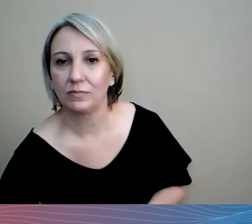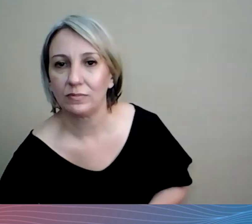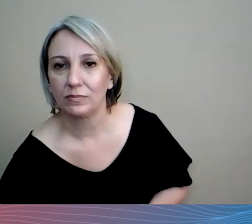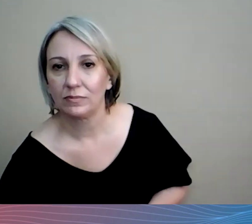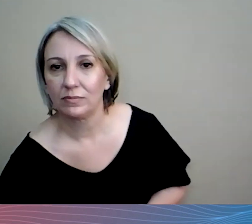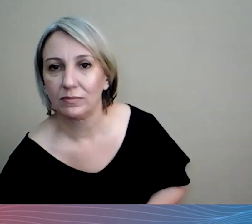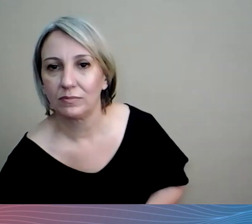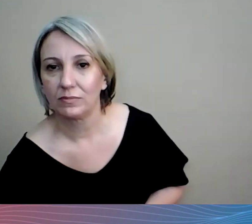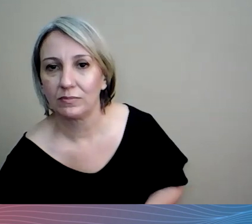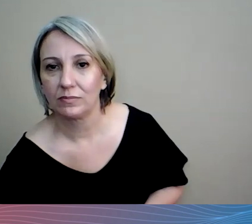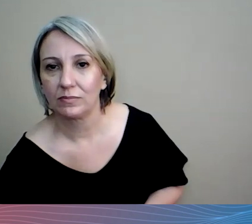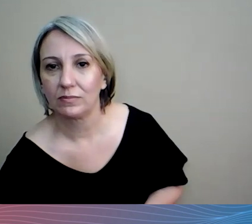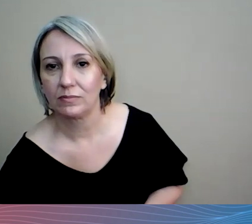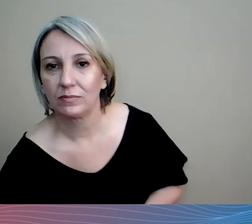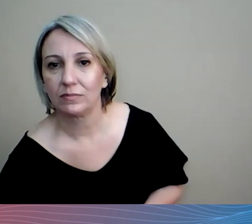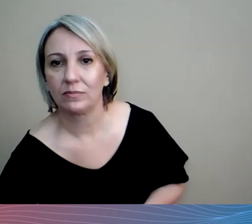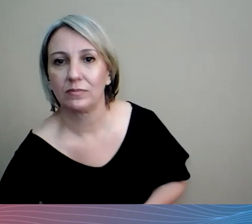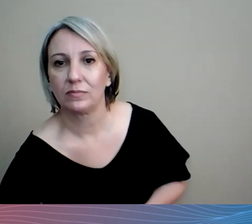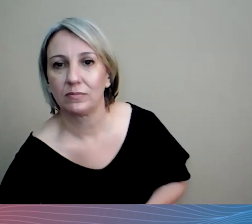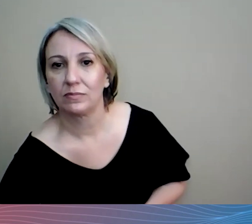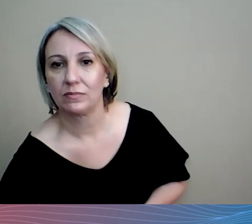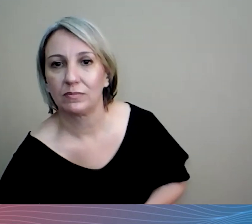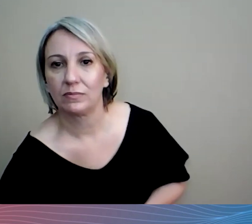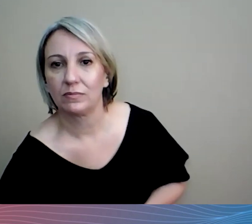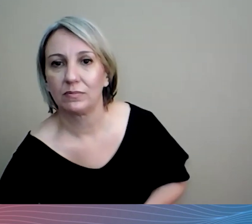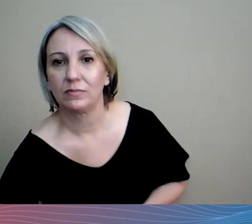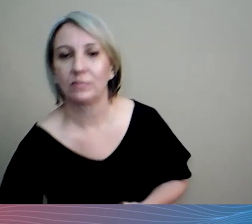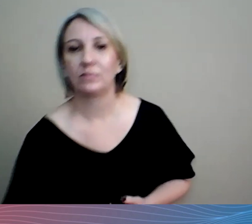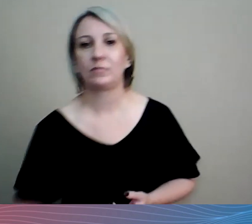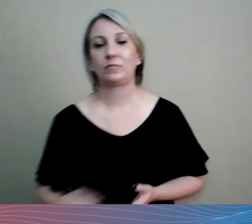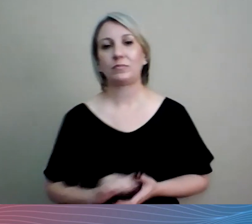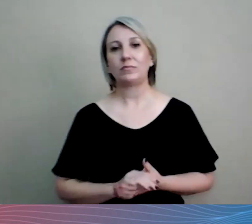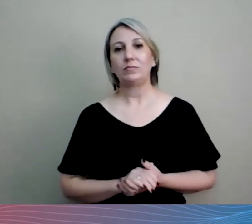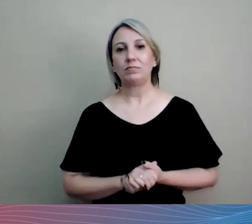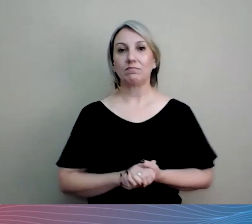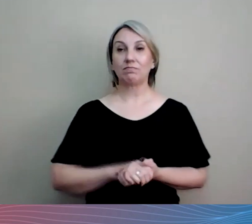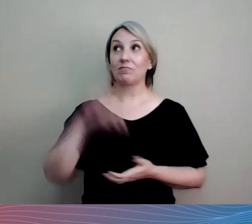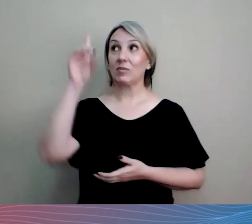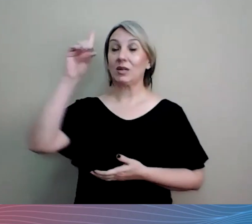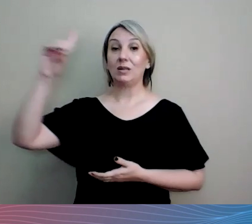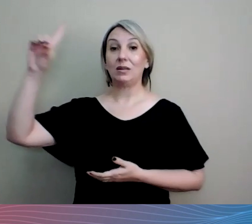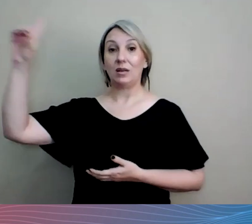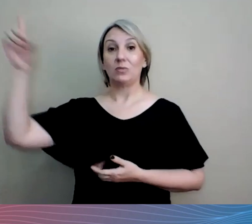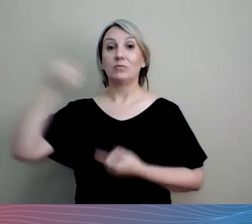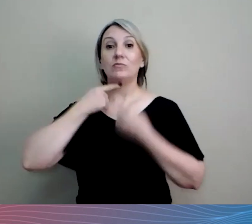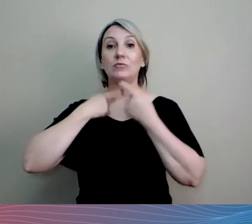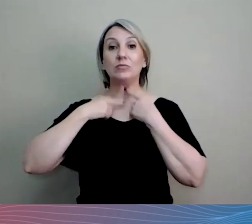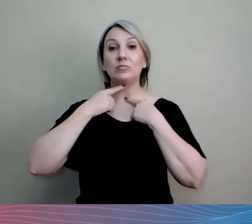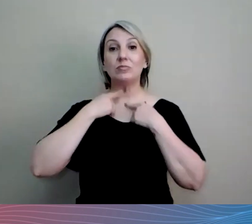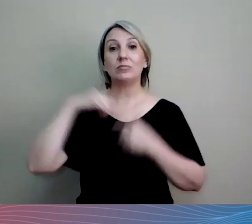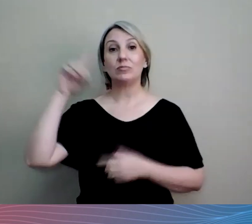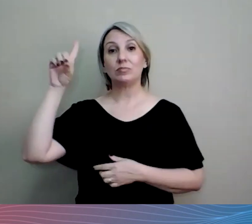as coisas em Cristo, quer nos céus como na terra. Então esse é o que Deus sempre deseja, não é? Então,